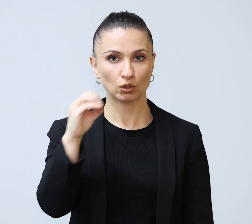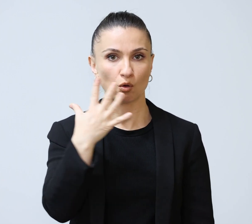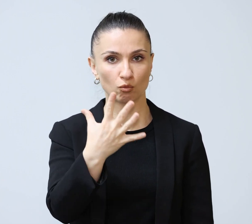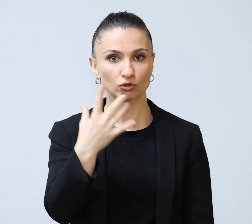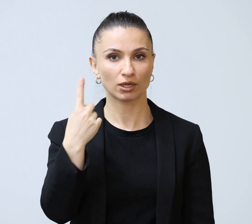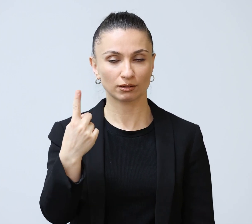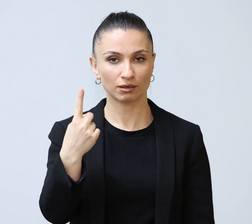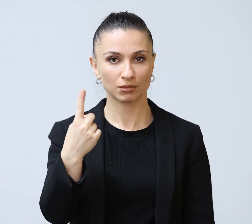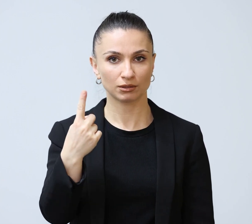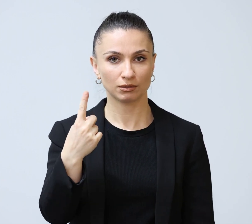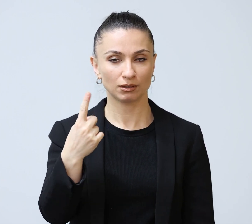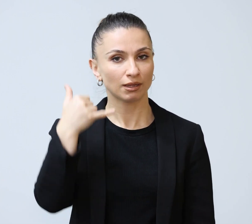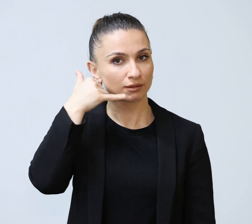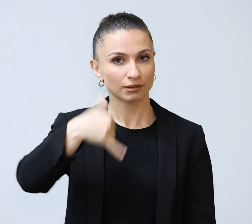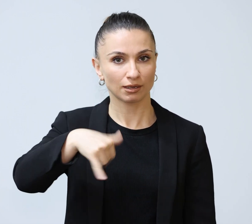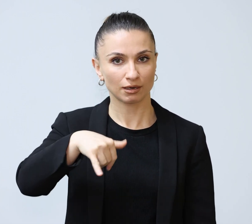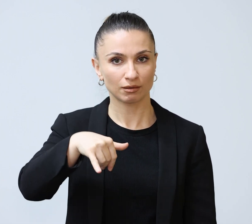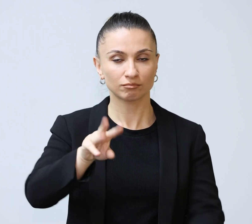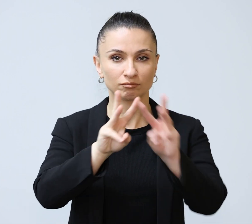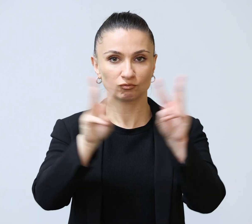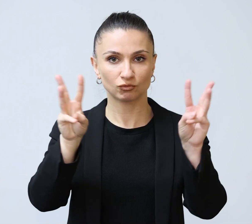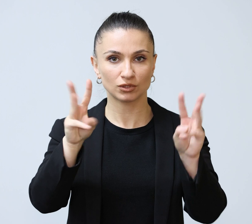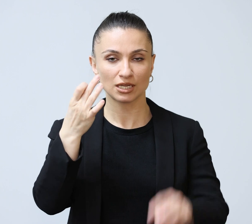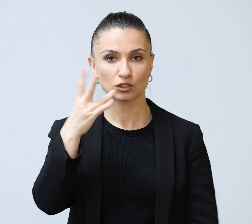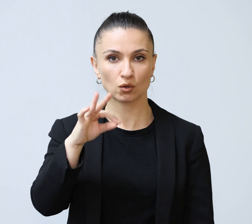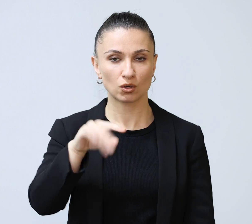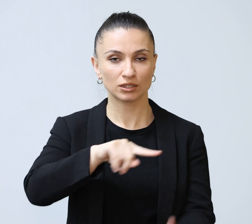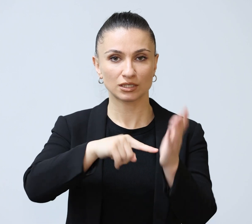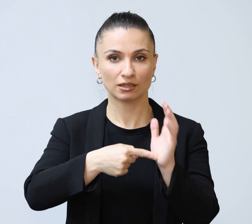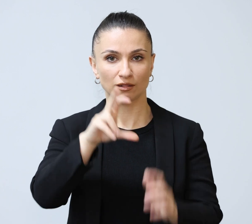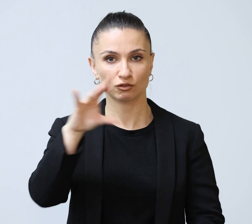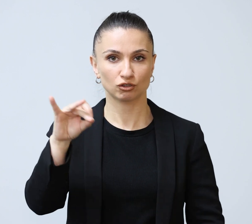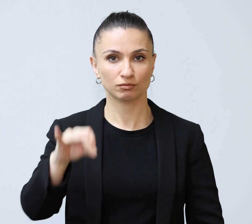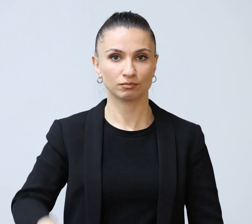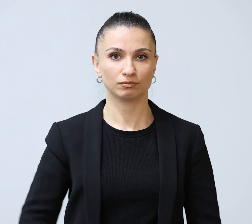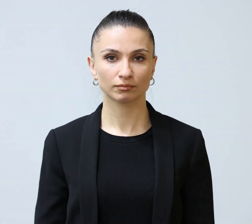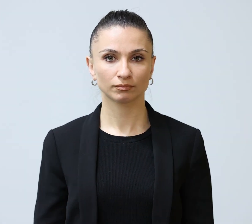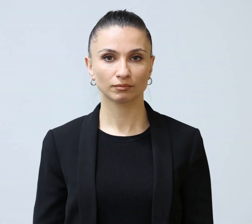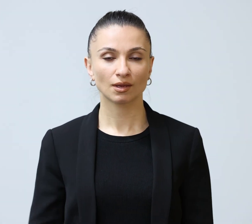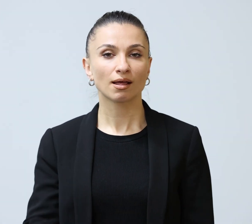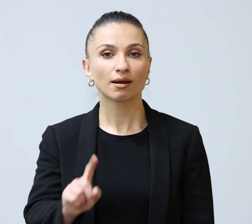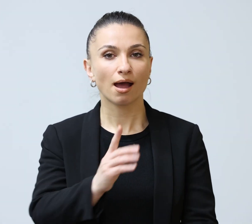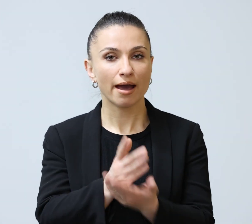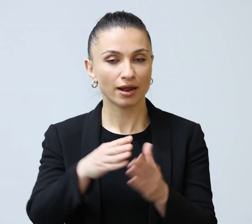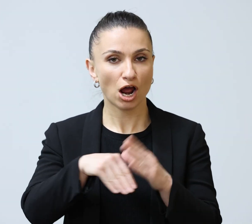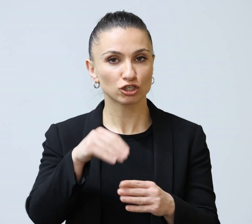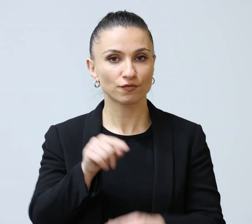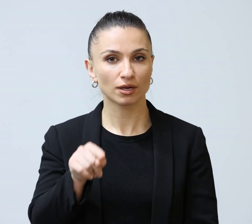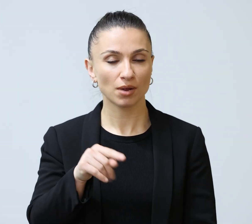Ինչ են ընտրությունները։ Ընտրությունների ժամանակ դու ձայնդ տալիս ես այն կուսակցությանը կամ այն մարդուն, որը ցանկանում ես, որ կառավարի